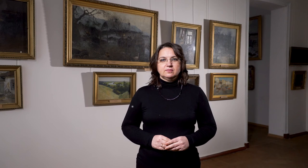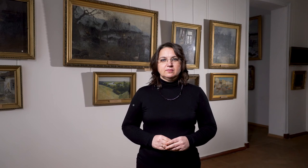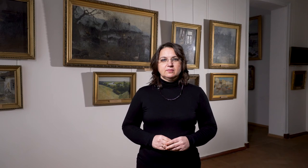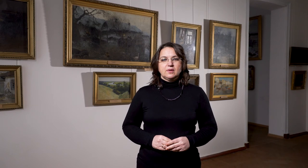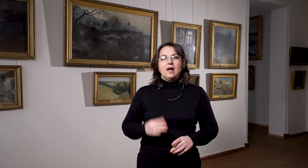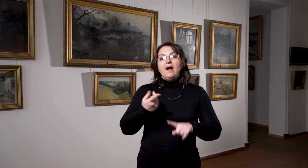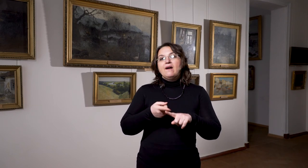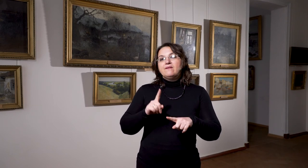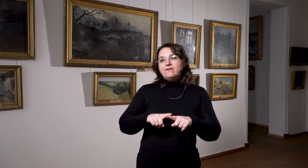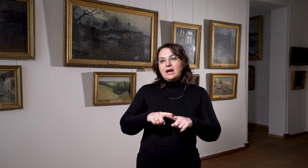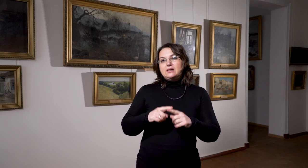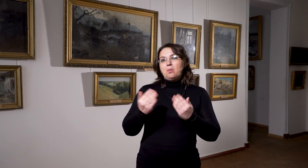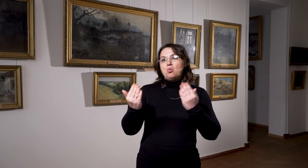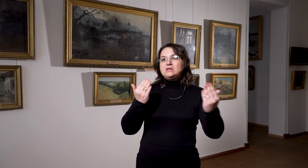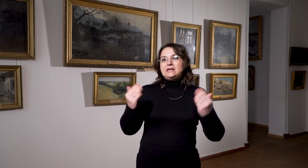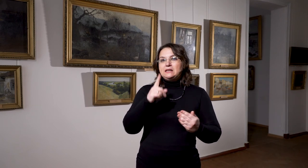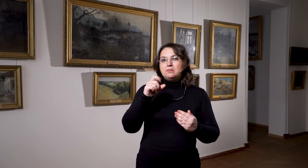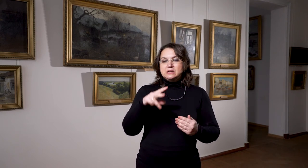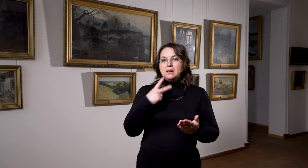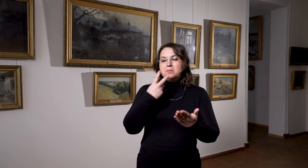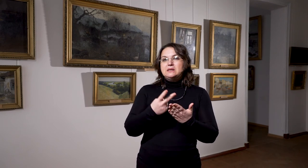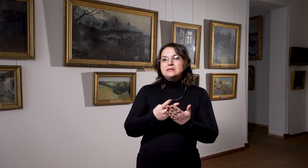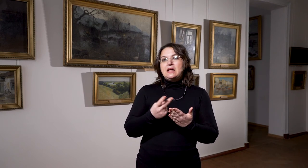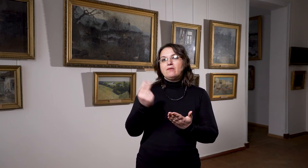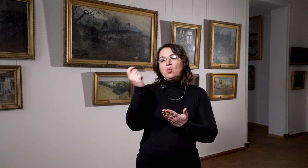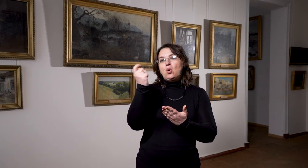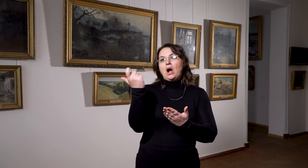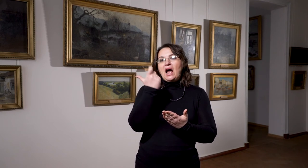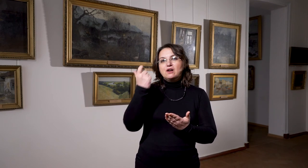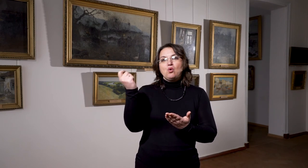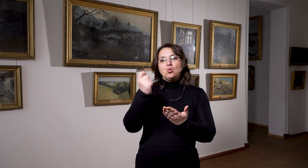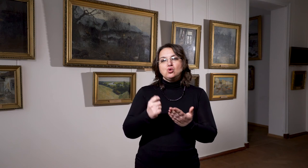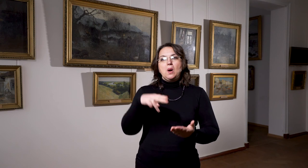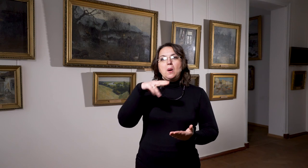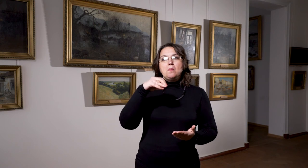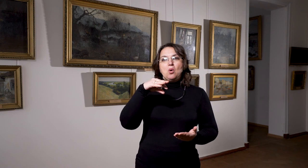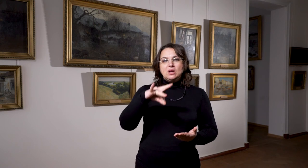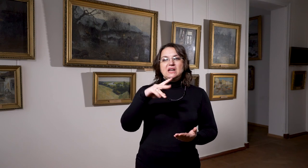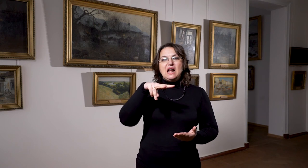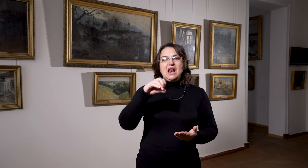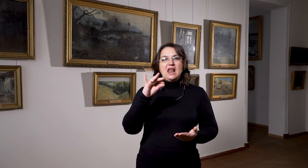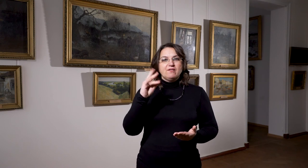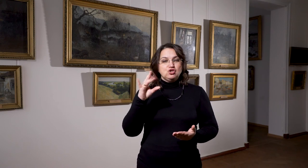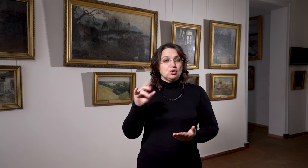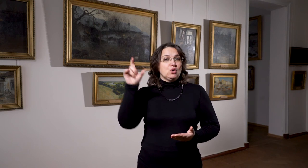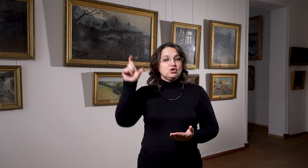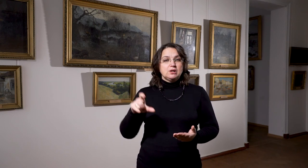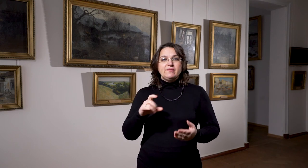В этом музейном зале представлен художник, харьковский художник Петр Левченко, человек непростой судьбы.